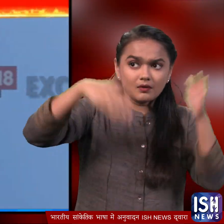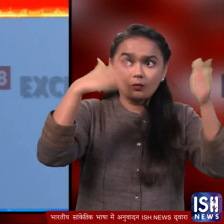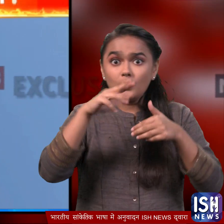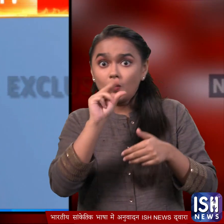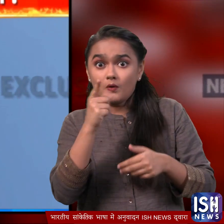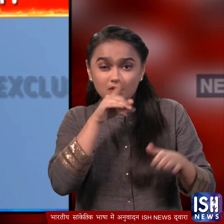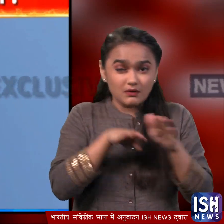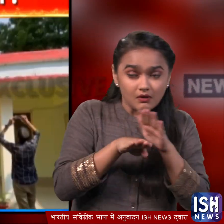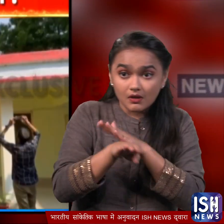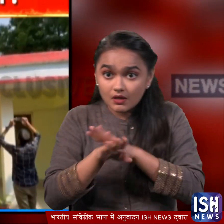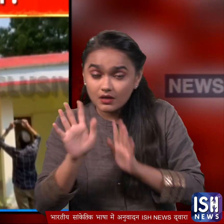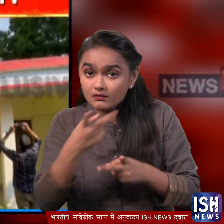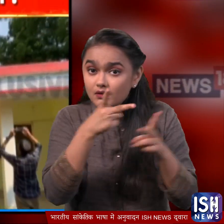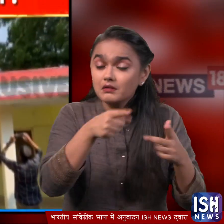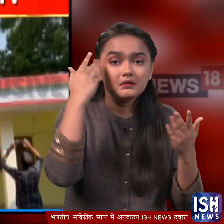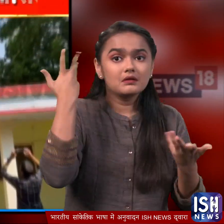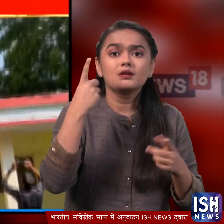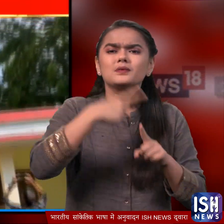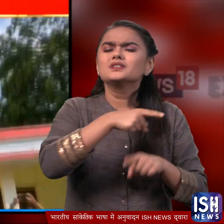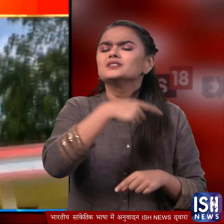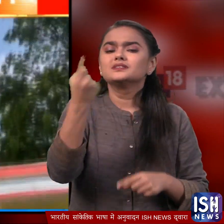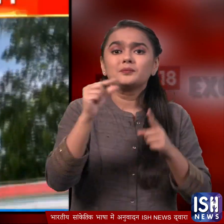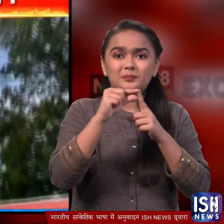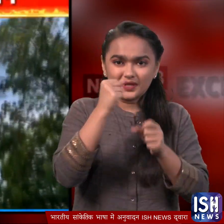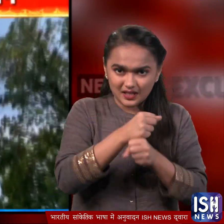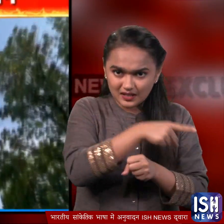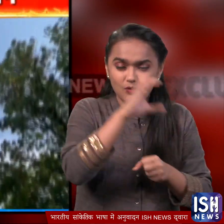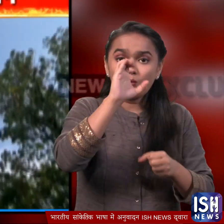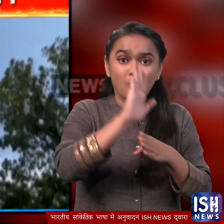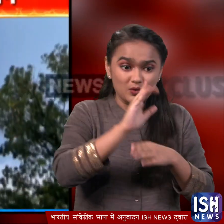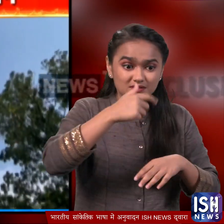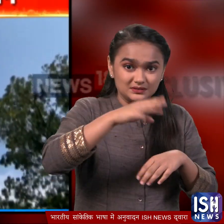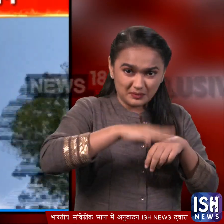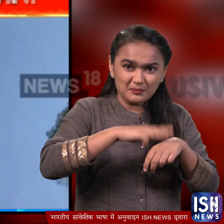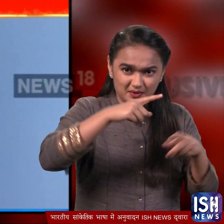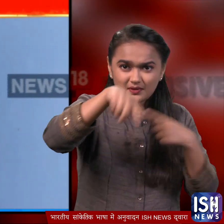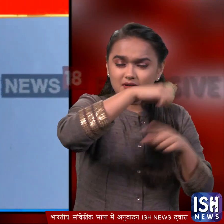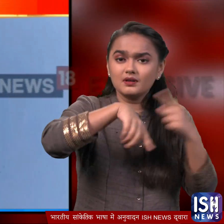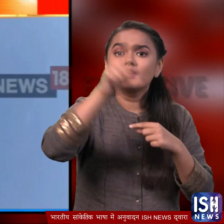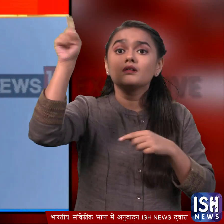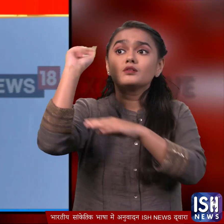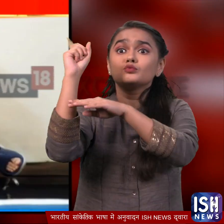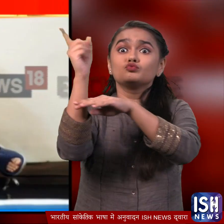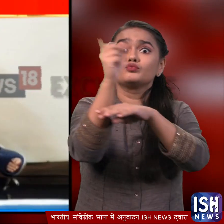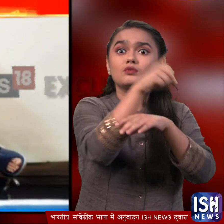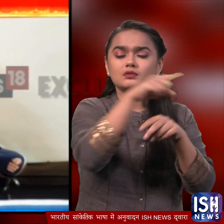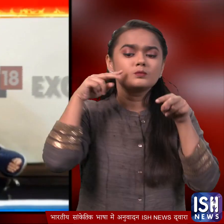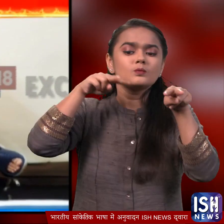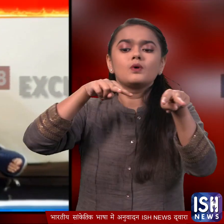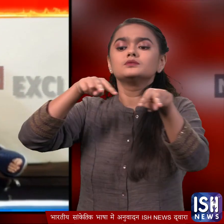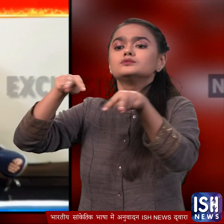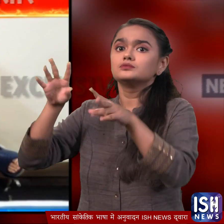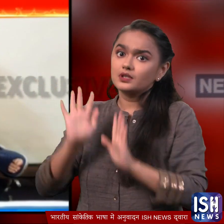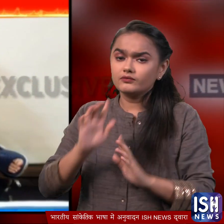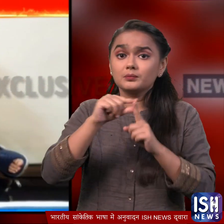ओर से फिर एक वीडियो जारी किया गया, जिसके जरिए ये दावा किया गया कि प्रियंका और कांग्रेस कार्यकर्ताओं पर सरकार ड्रोन के जरिए नजर रख रही है। जबकि प्रियंका